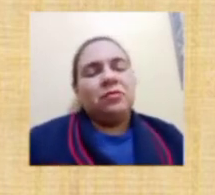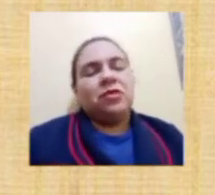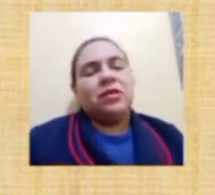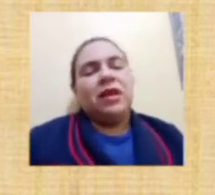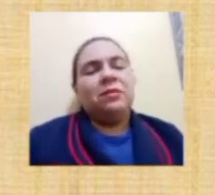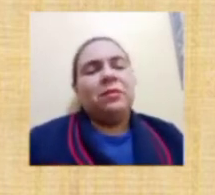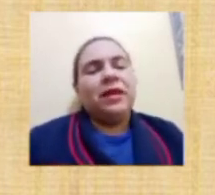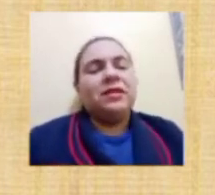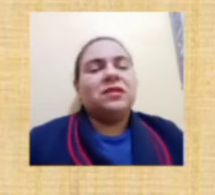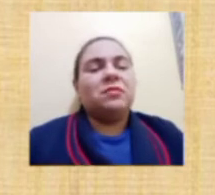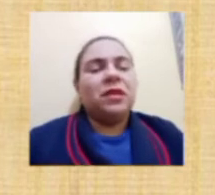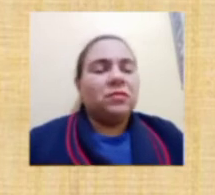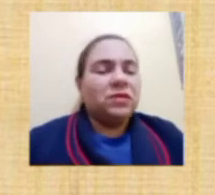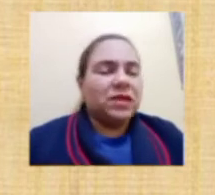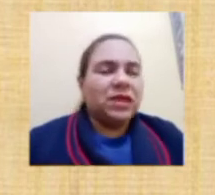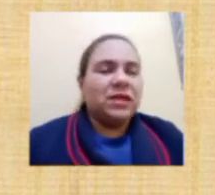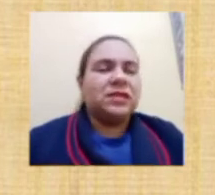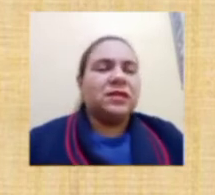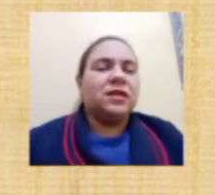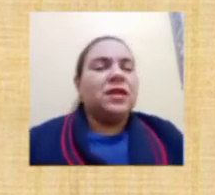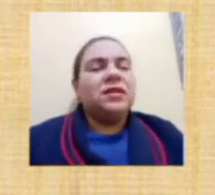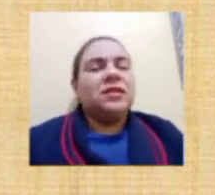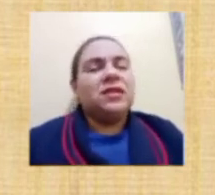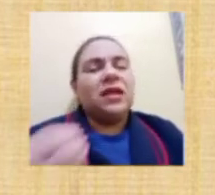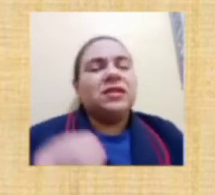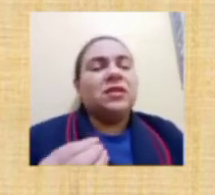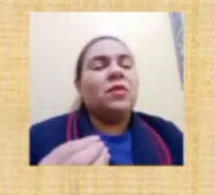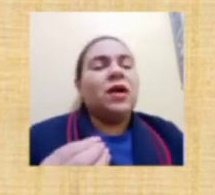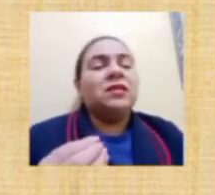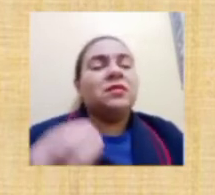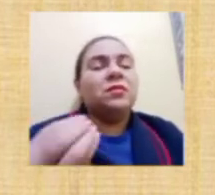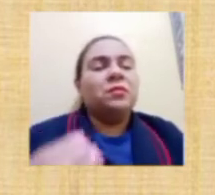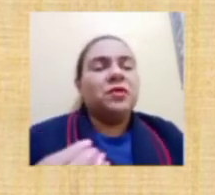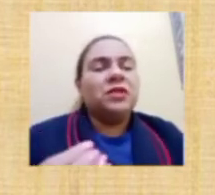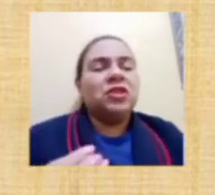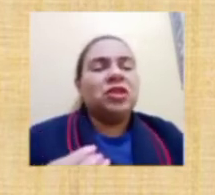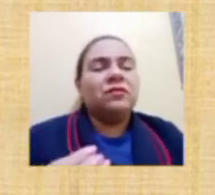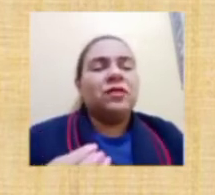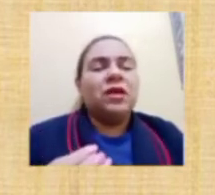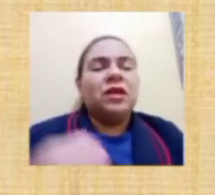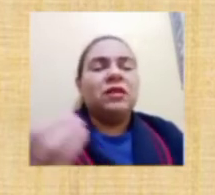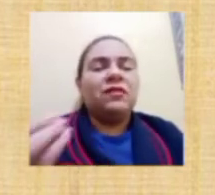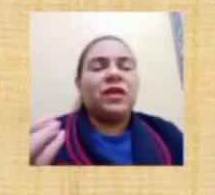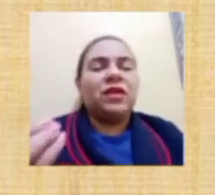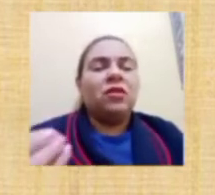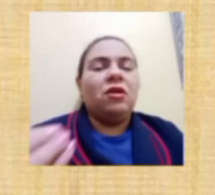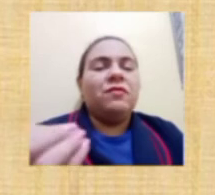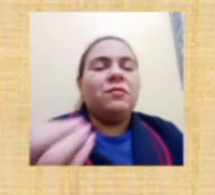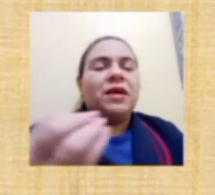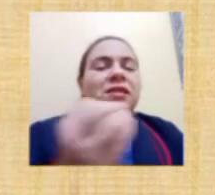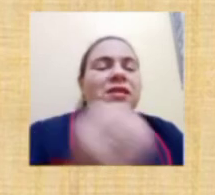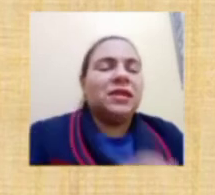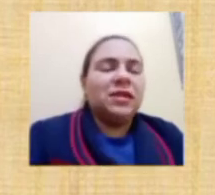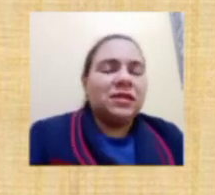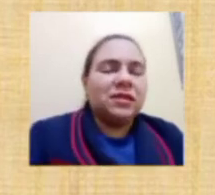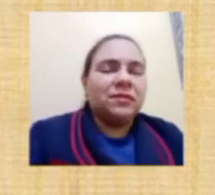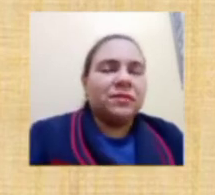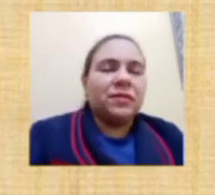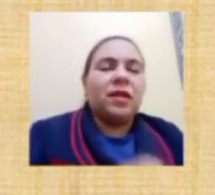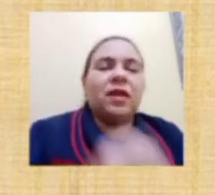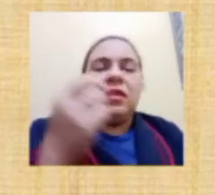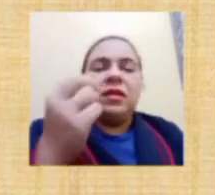você retirar aí de dentro do parênteses para simplificar essa expressão aí. Então, vamos lá. Nós temos